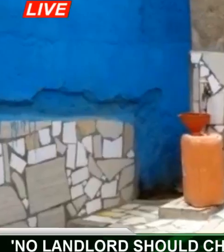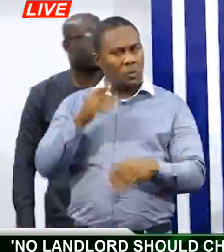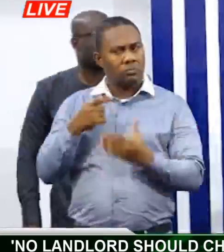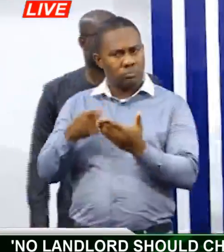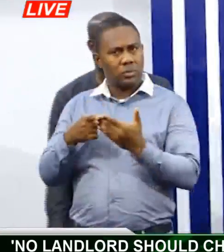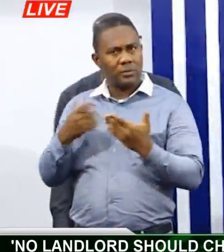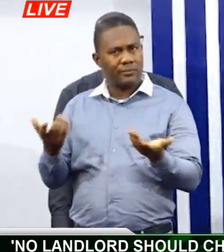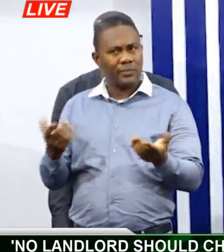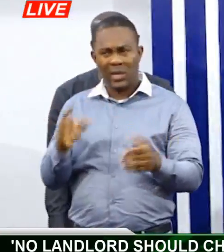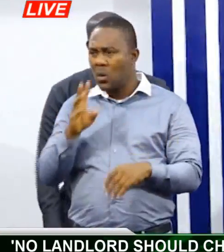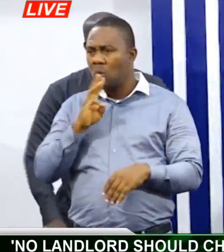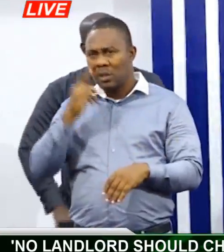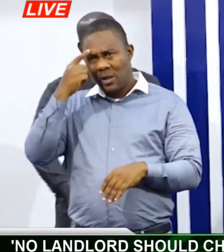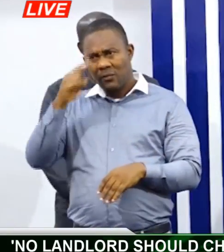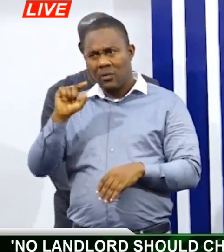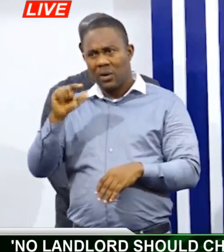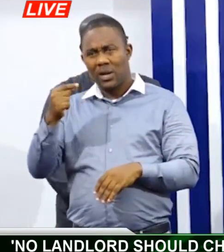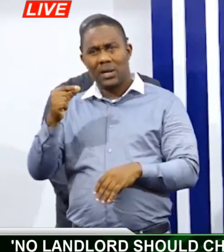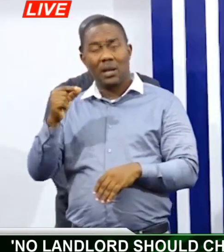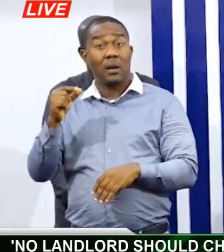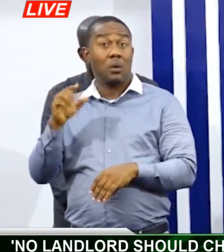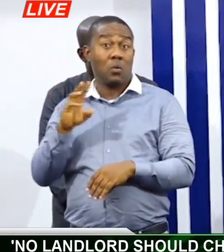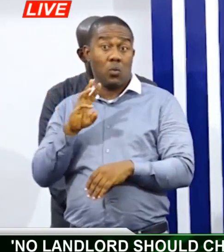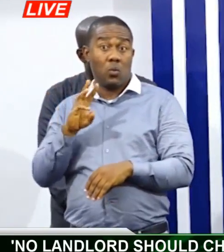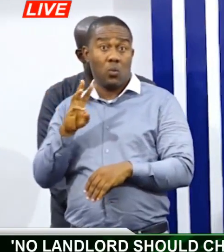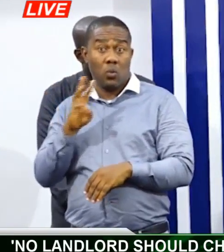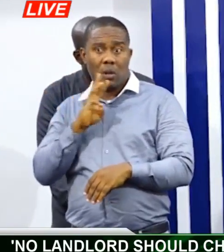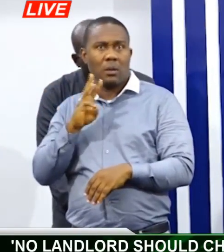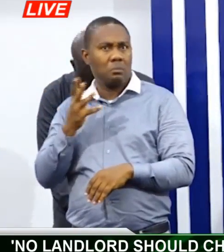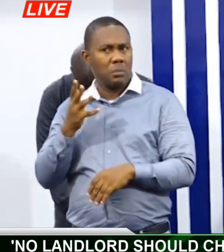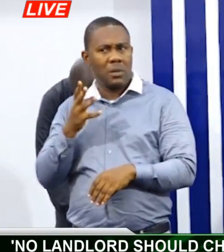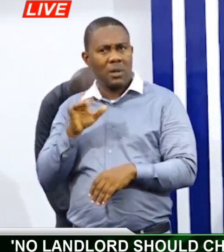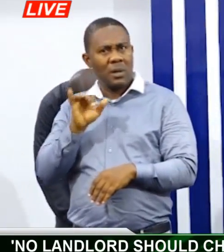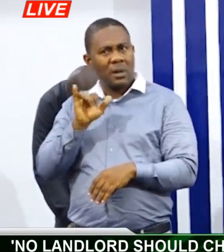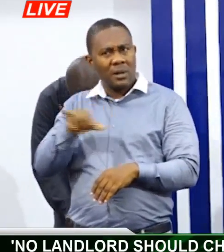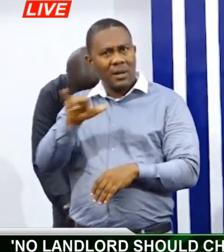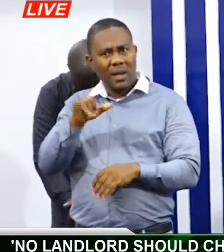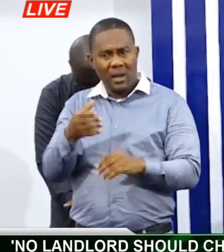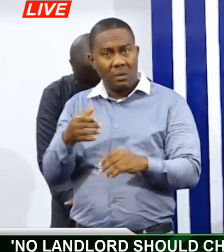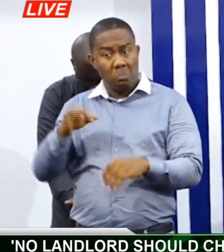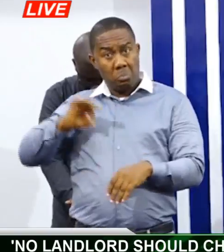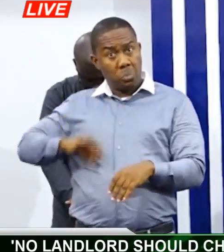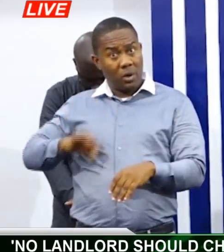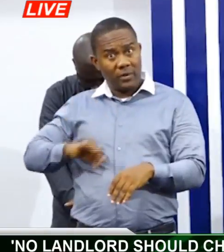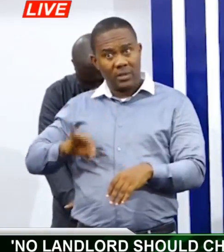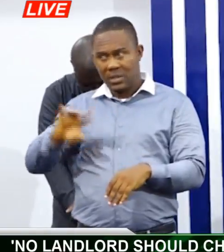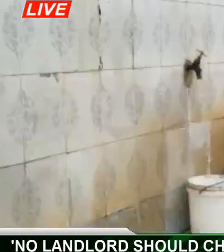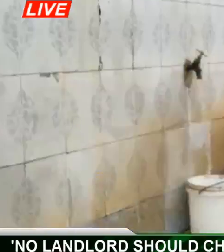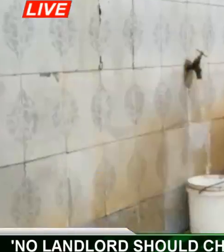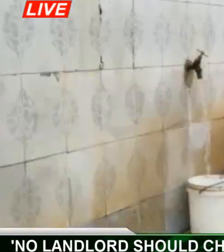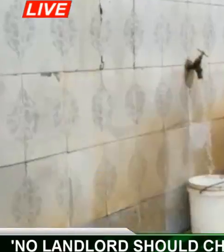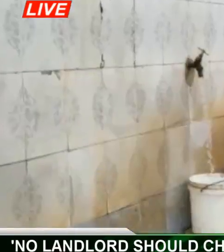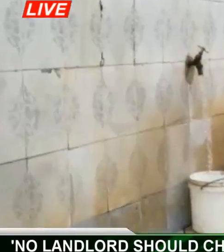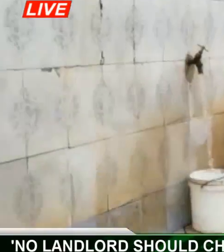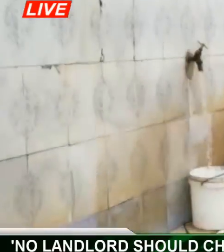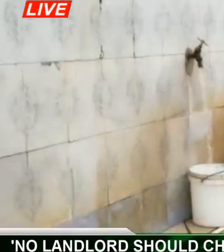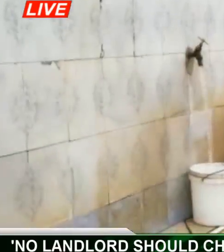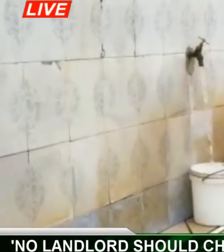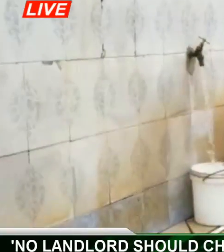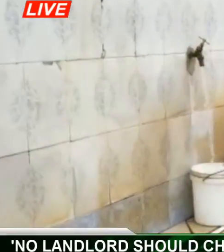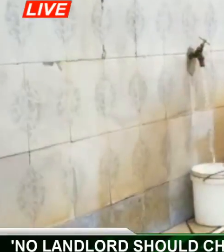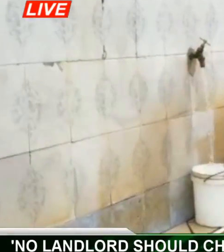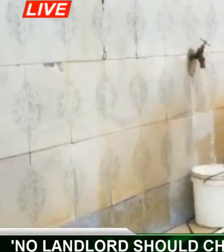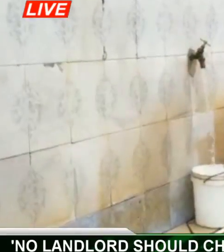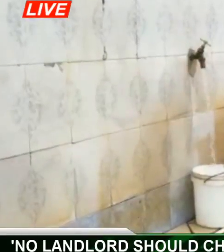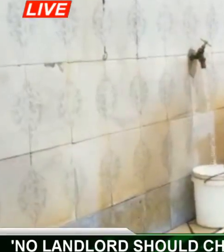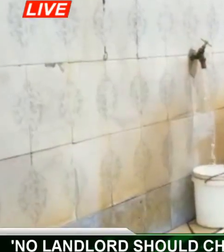na wo so afo hwa woni die ni sensu aso wate san sem we entun mu nyafo Cecilia Brada pa e dia to fira fo ni mu so mu ngai sa die ni kura anya sana semra